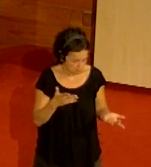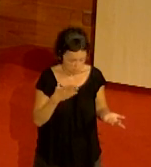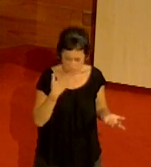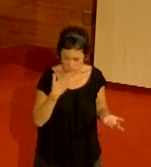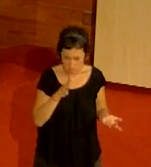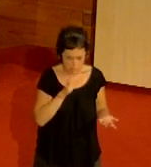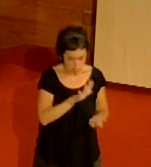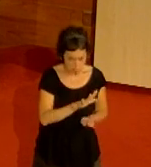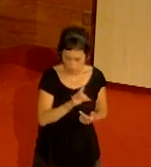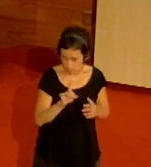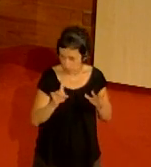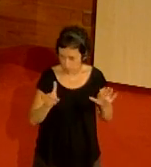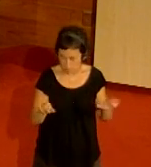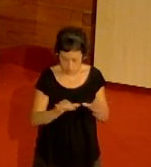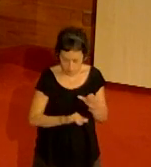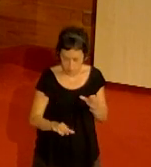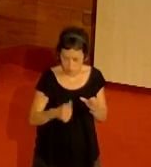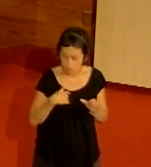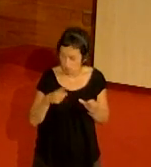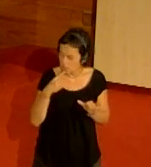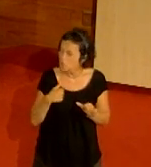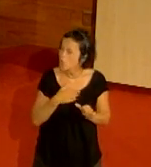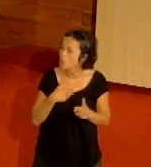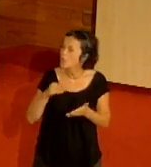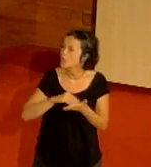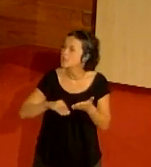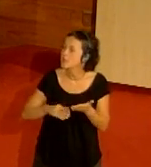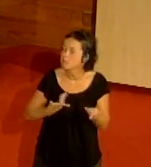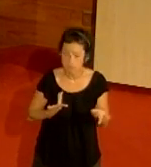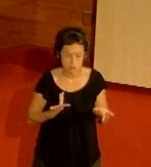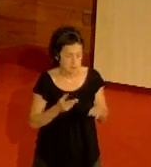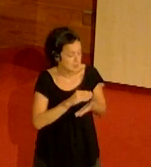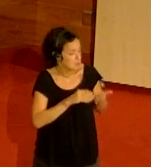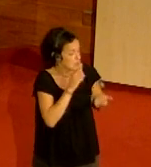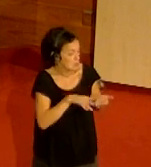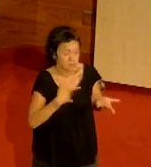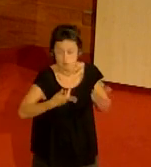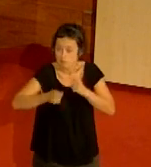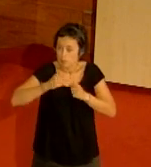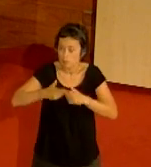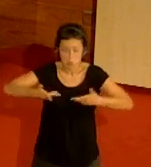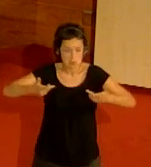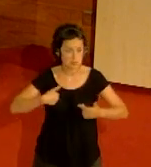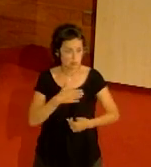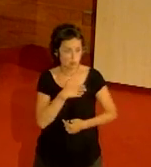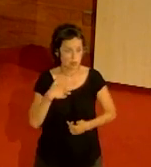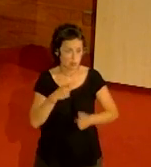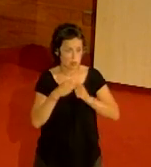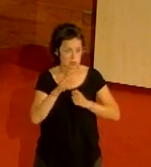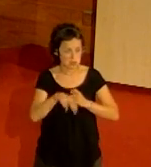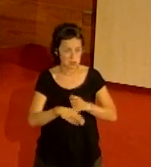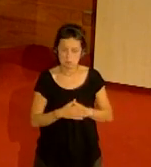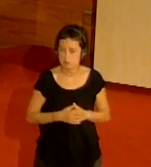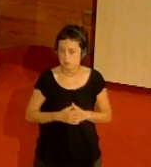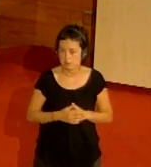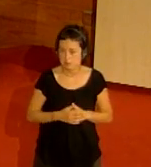5 o 6 años ya... Yo quiero escribir. ¿Y quién escribe? ¿El periodista? Pues ya está, pues eso. Entonces,